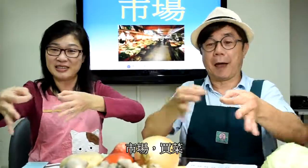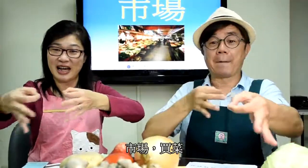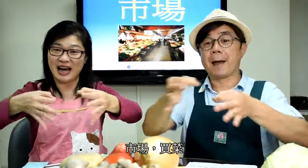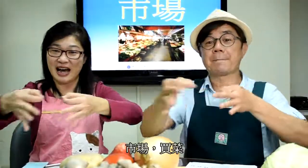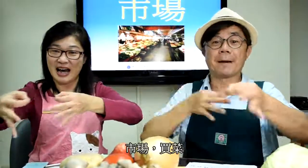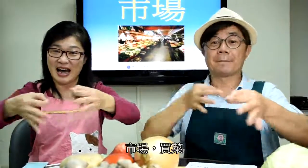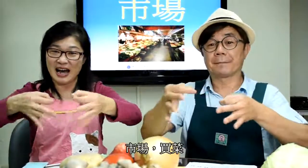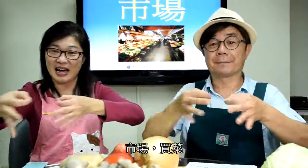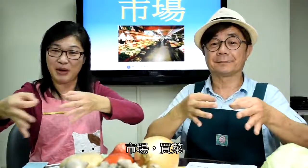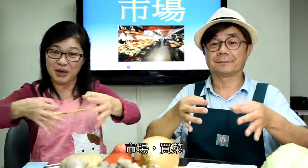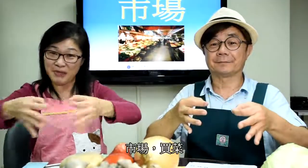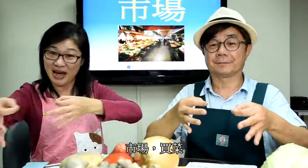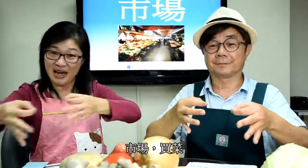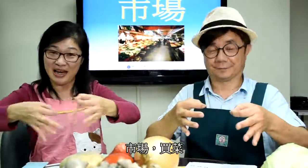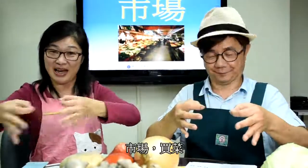场买卖，